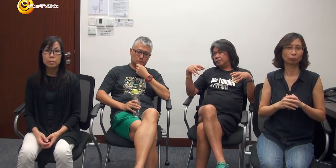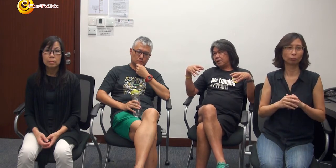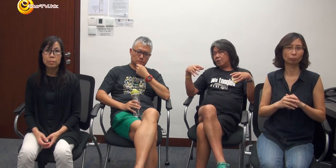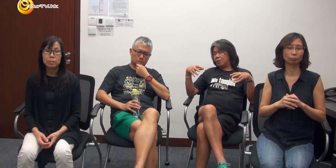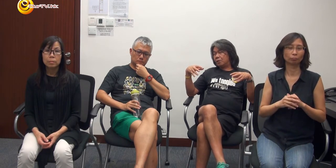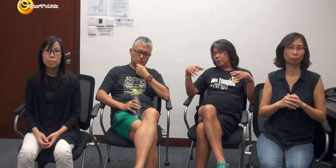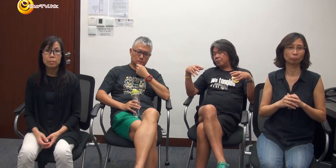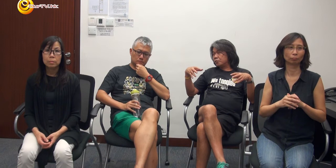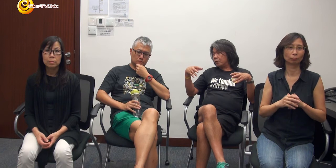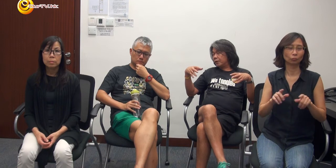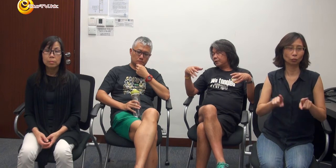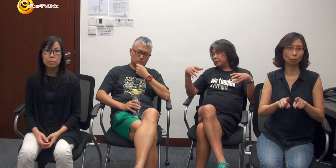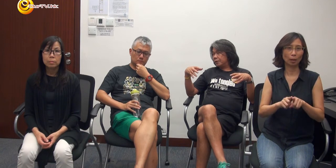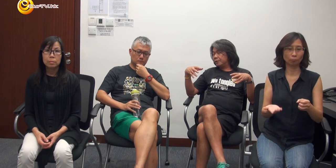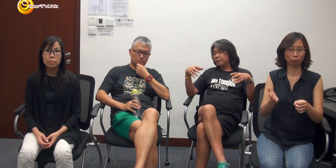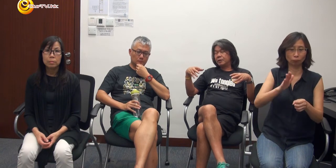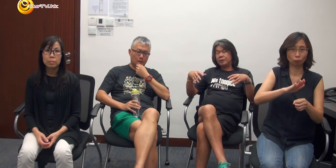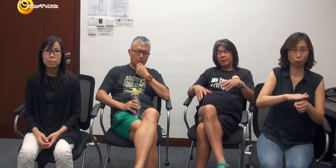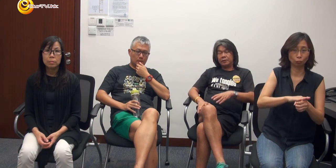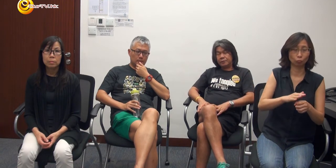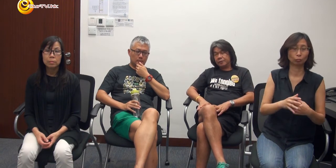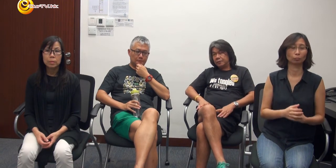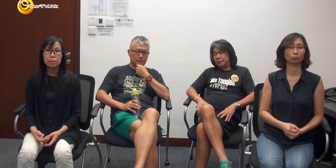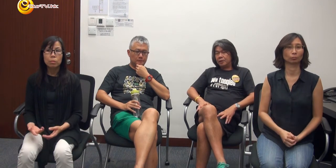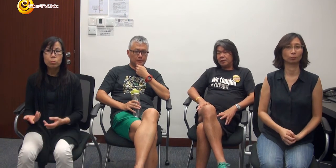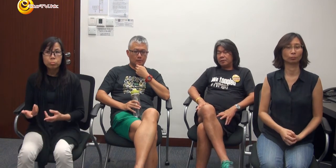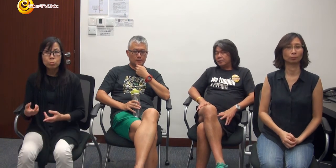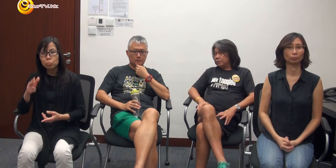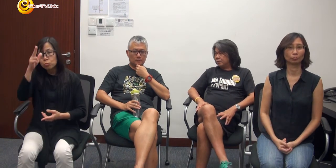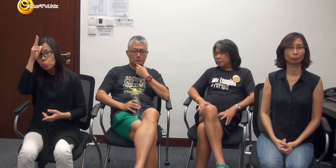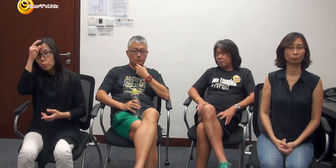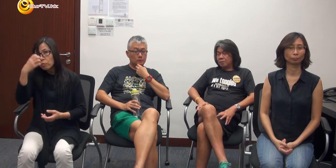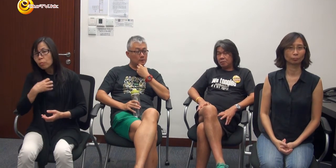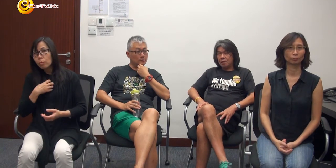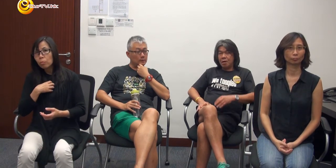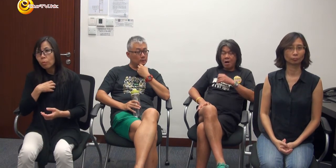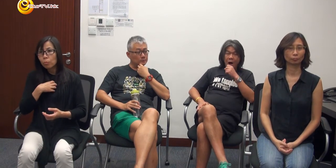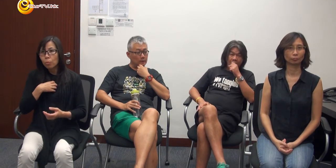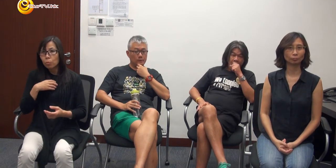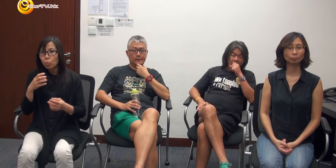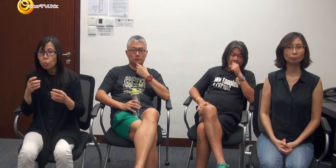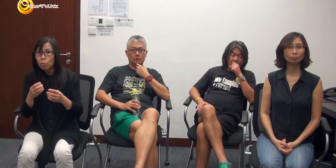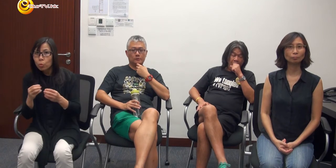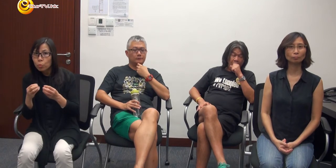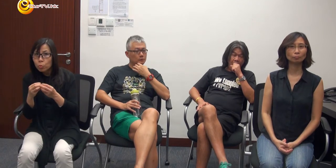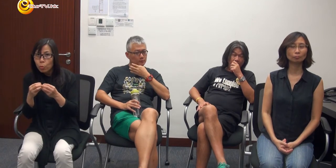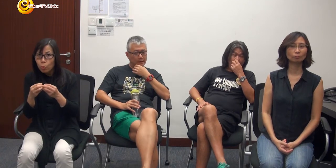一個補償啦， 但似乎政府又覺得不想將件事搞咁大，因為講到政府錯曬話